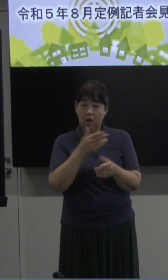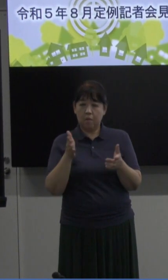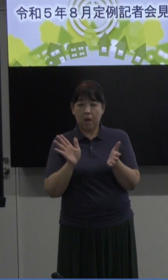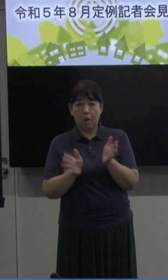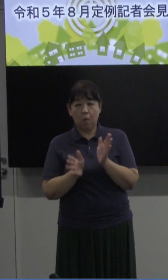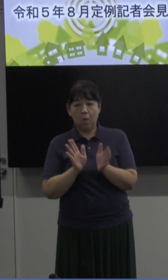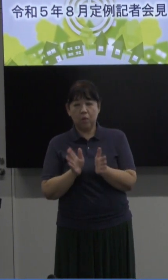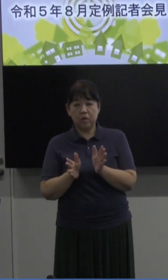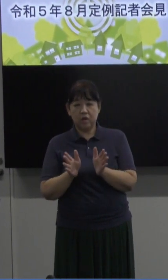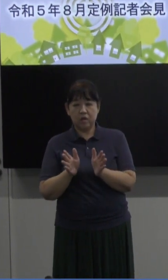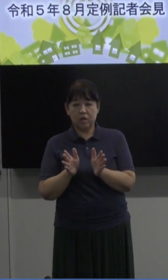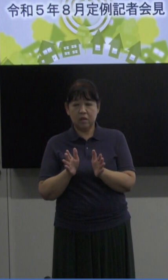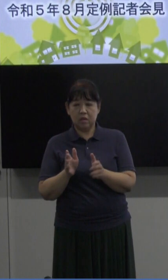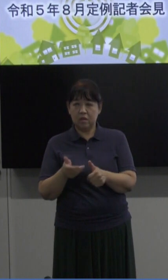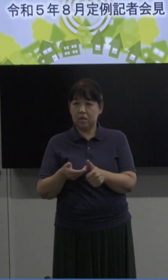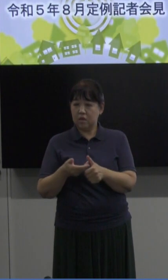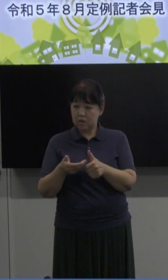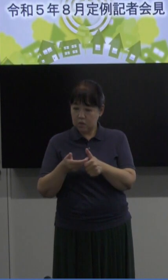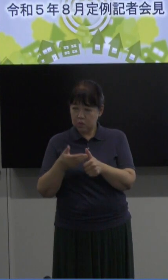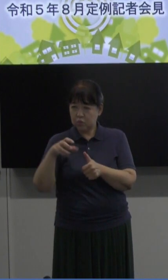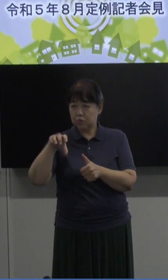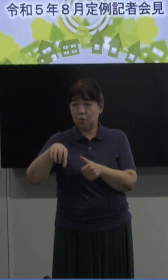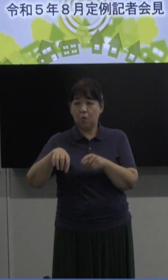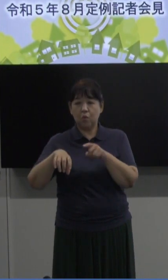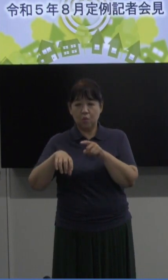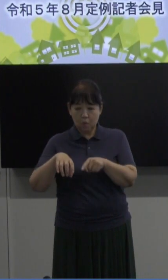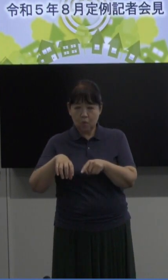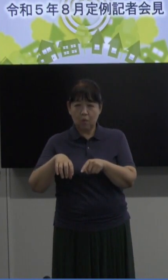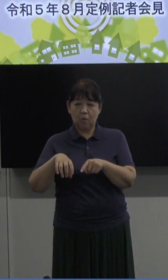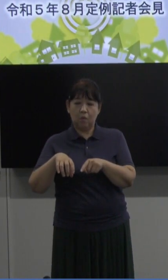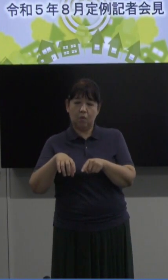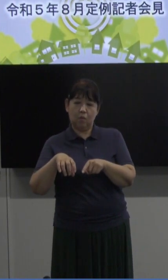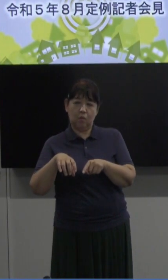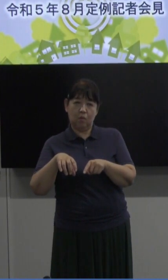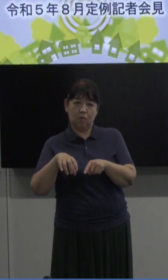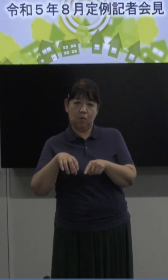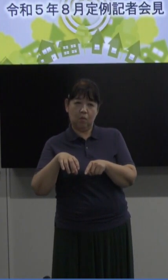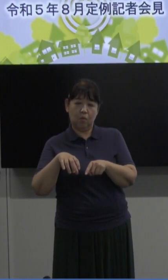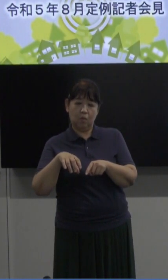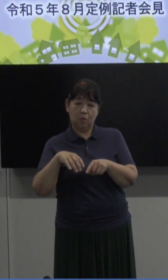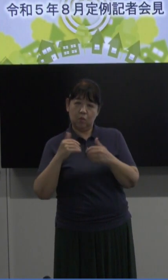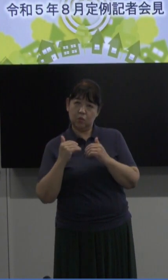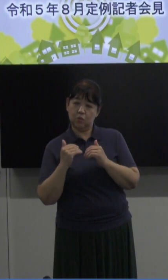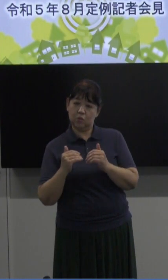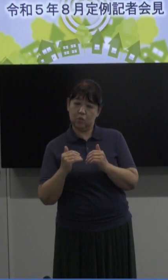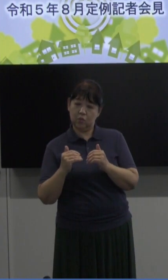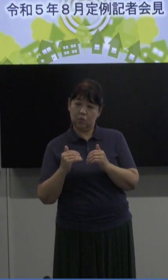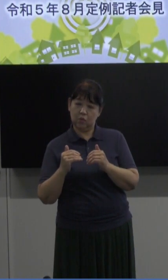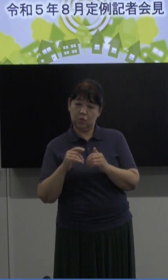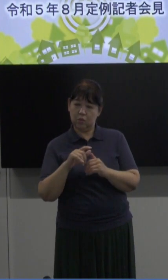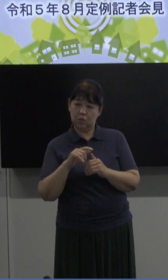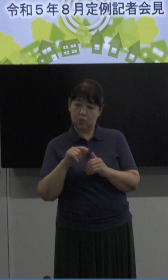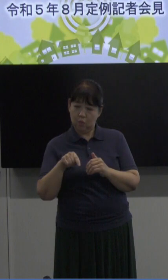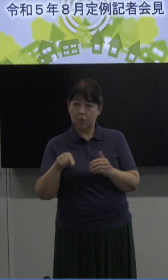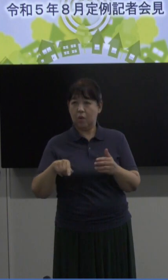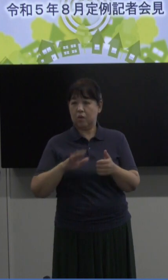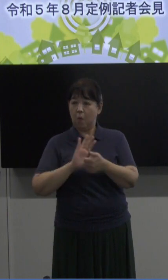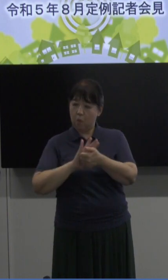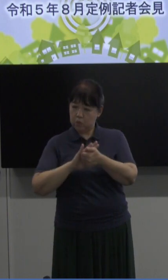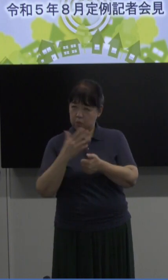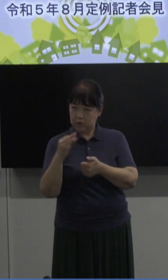ます使用済みおむつの処分を推進する補助金を計上いたしたところでございます